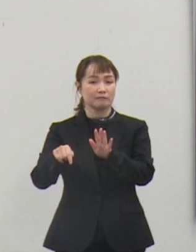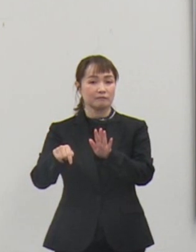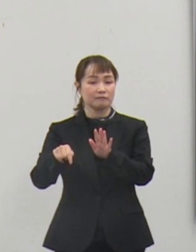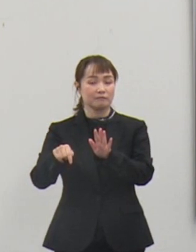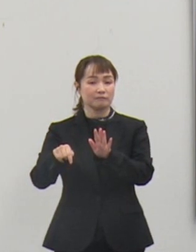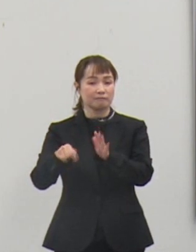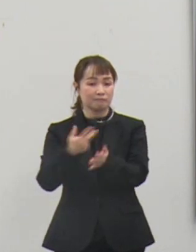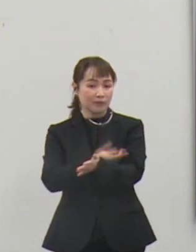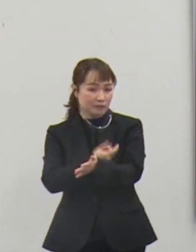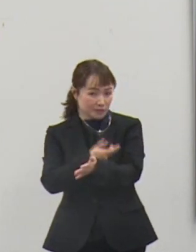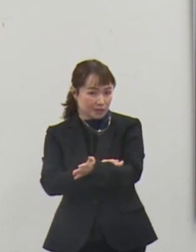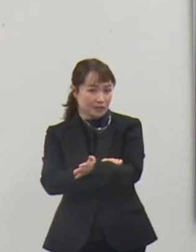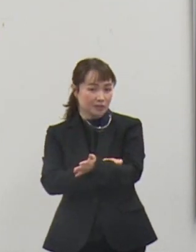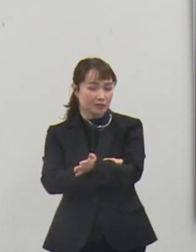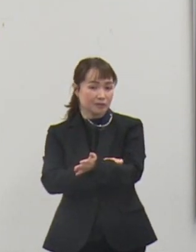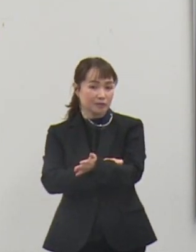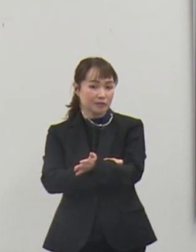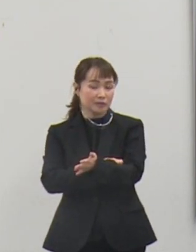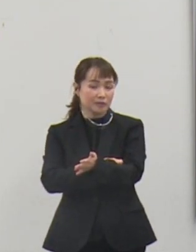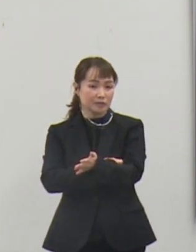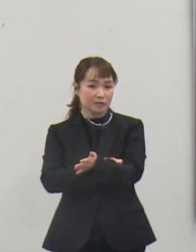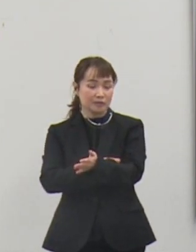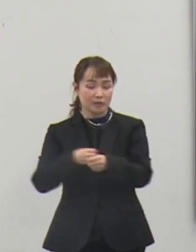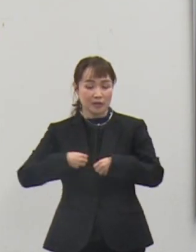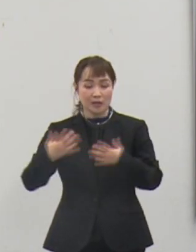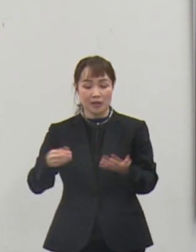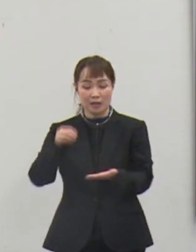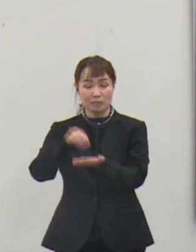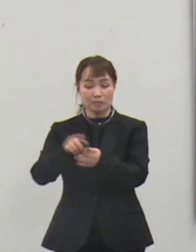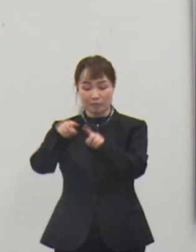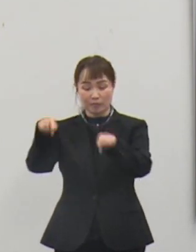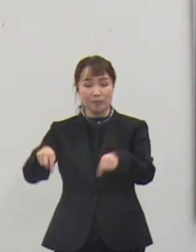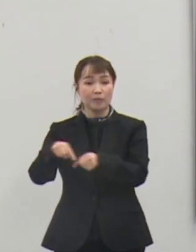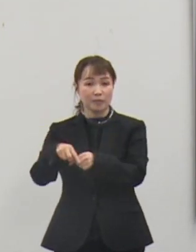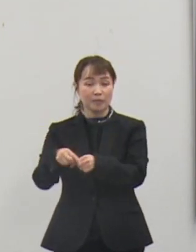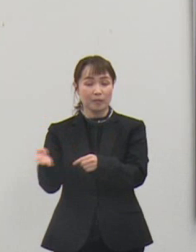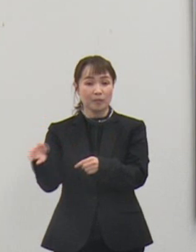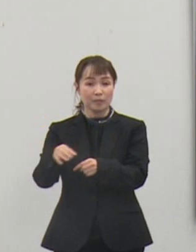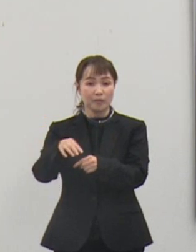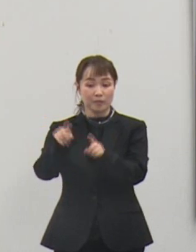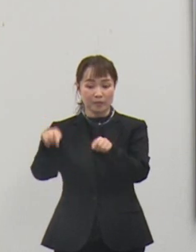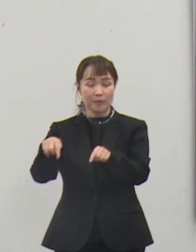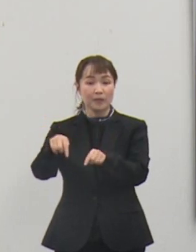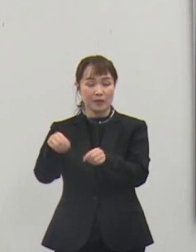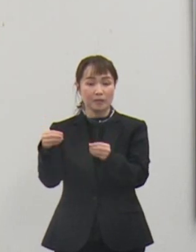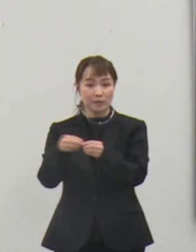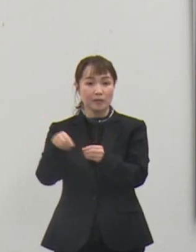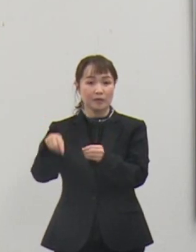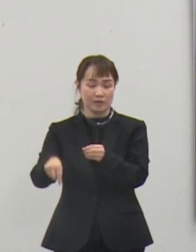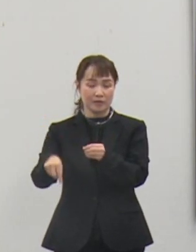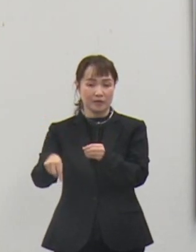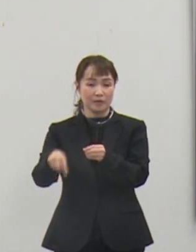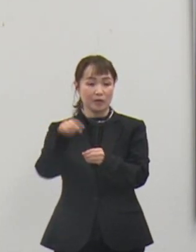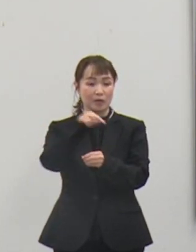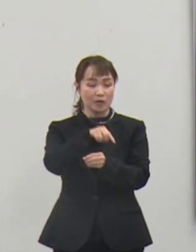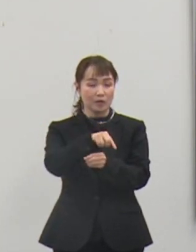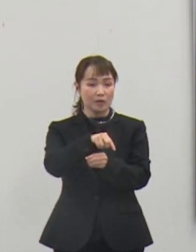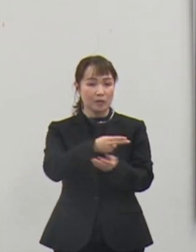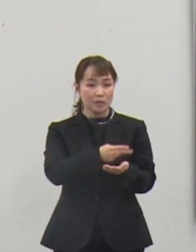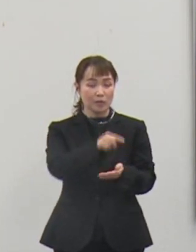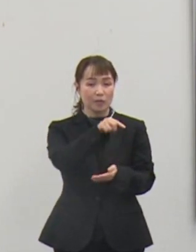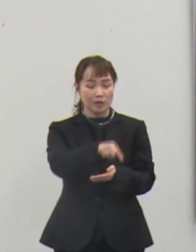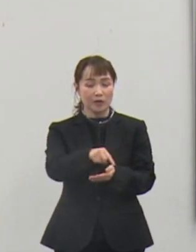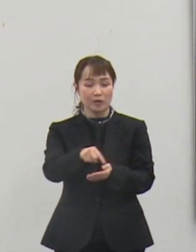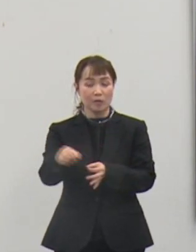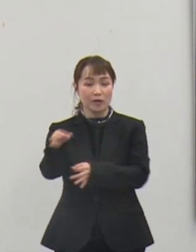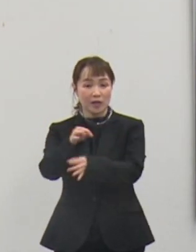ワクチン検査パッケージということで、一定の要件のもとにできるだけ経済活動との両立を図っていこうという